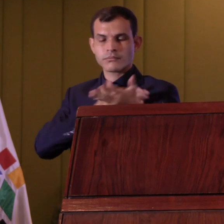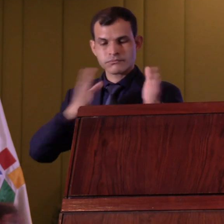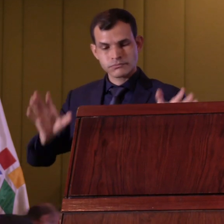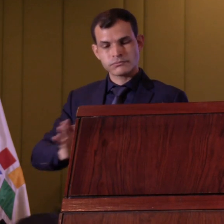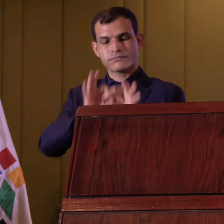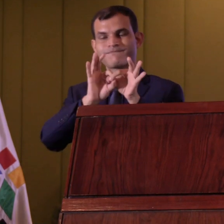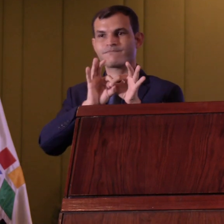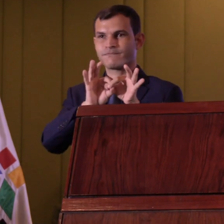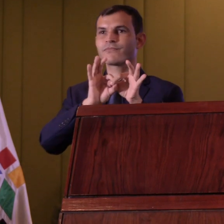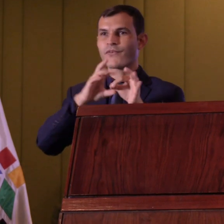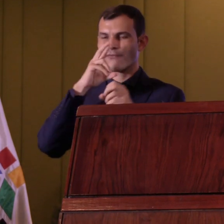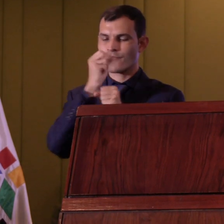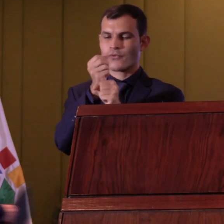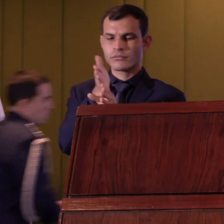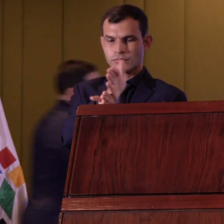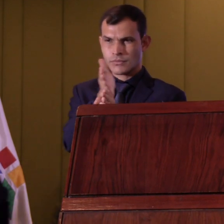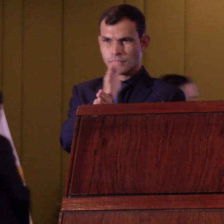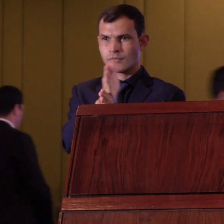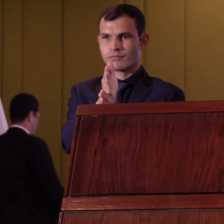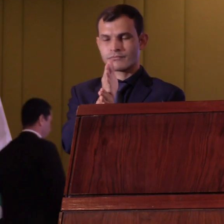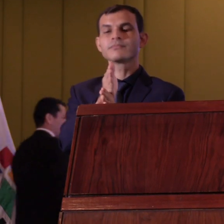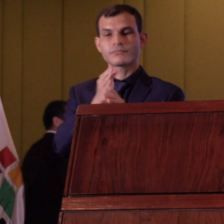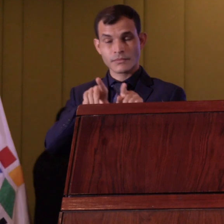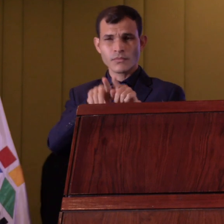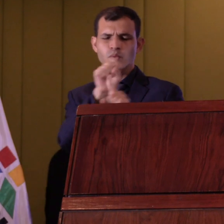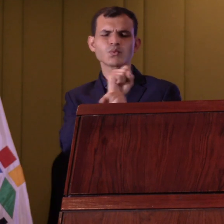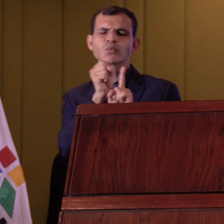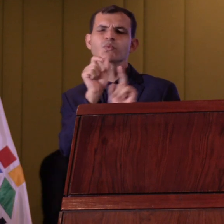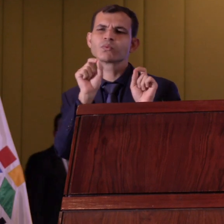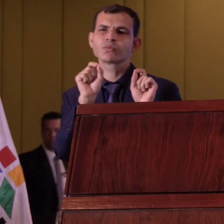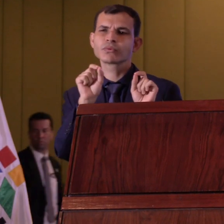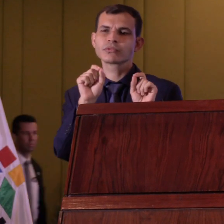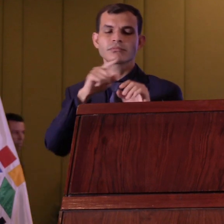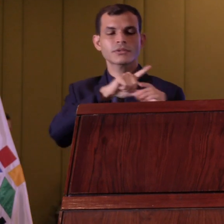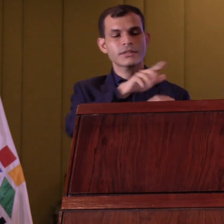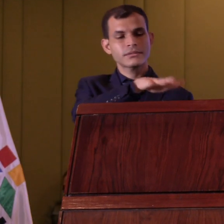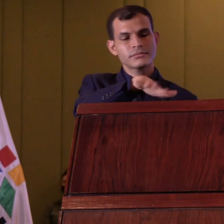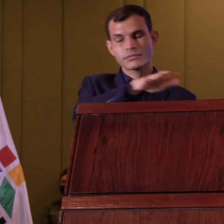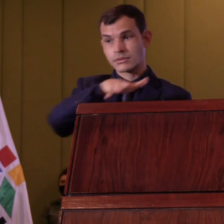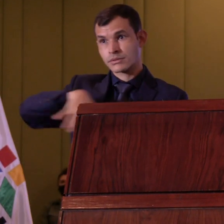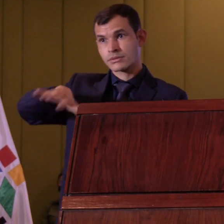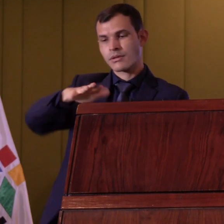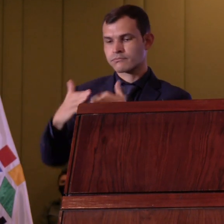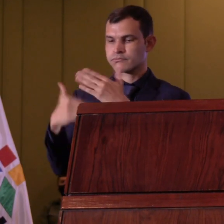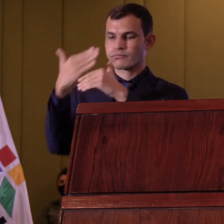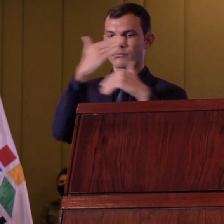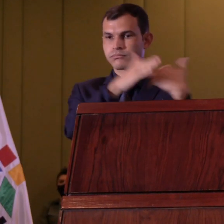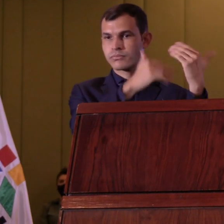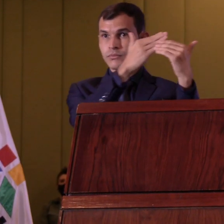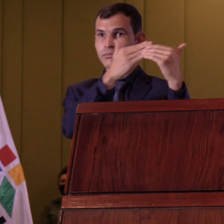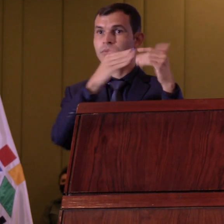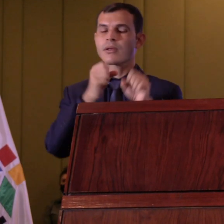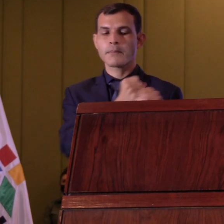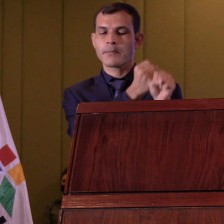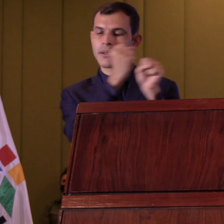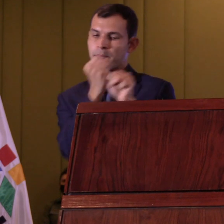respeito fronteiriço. Social, com o desenvolvimento das cidades lindeiras e as áreas de influência por meio das obras